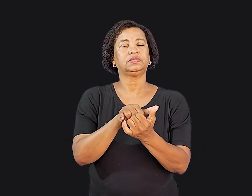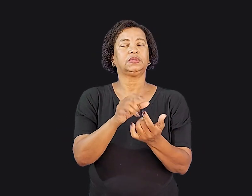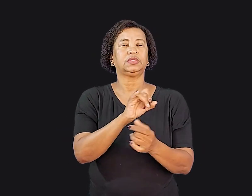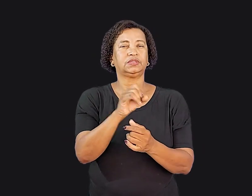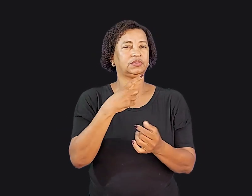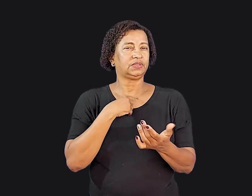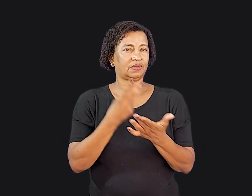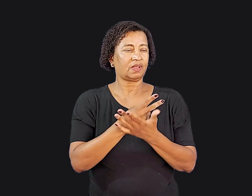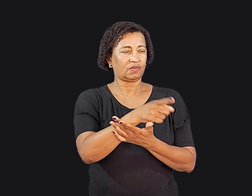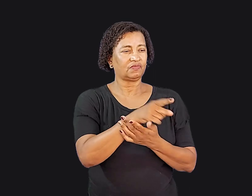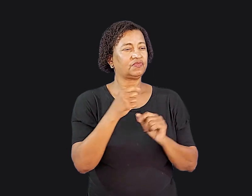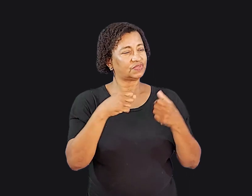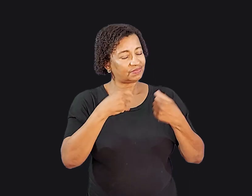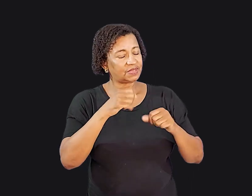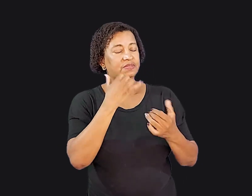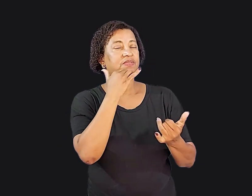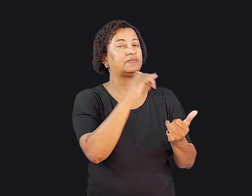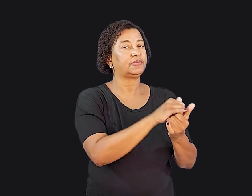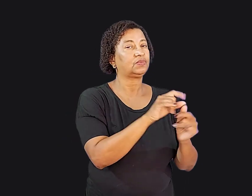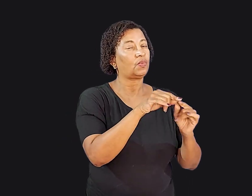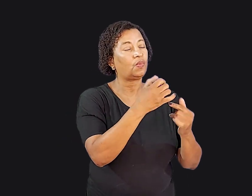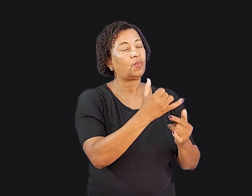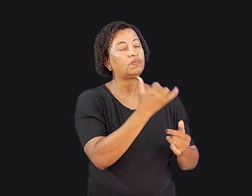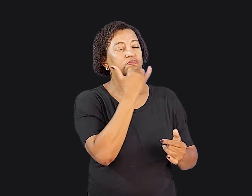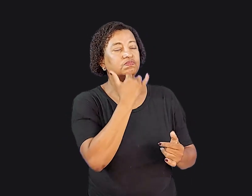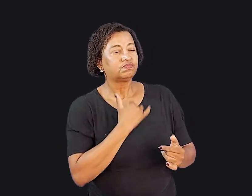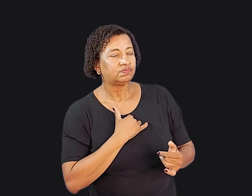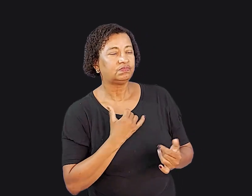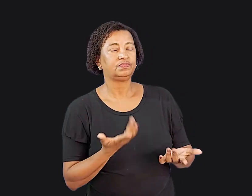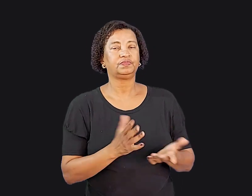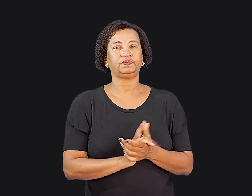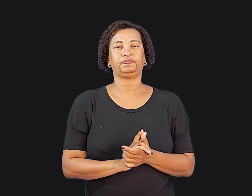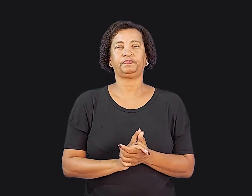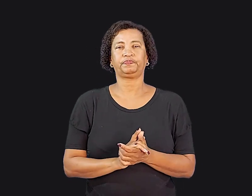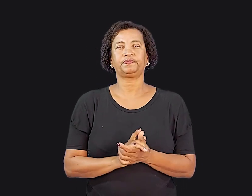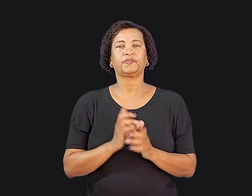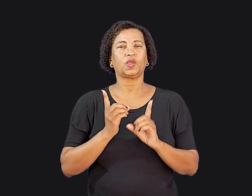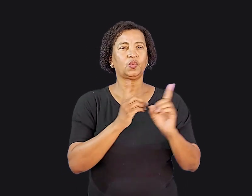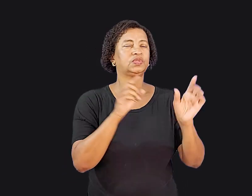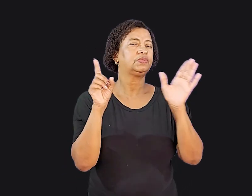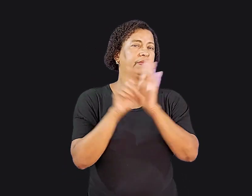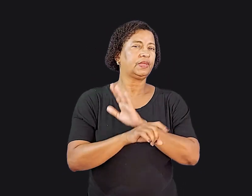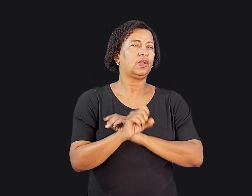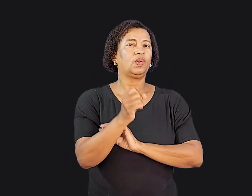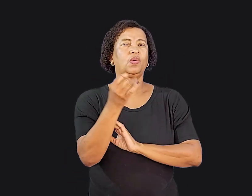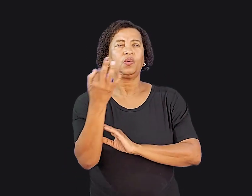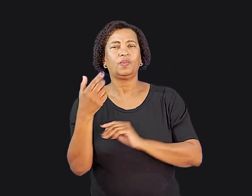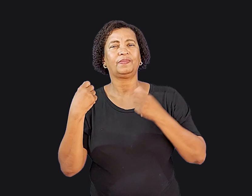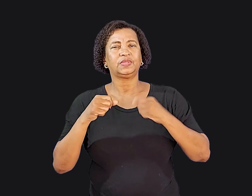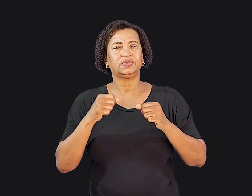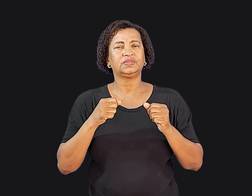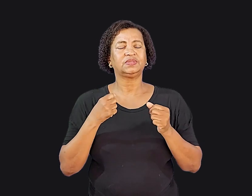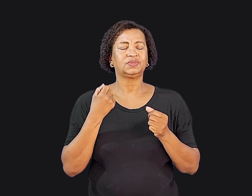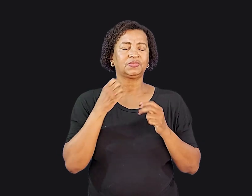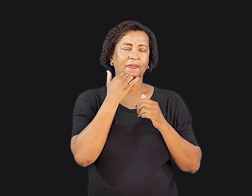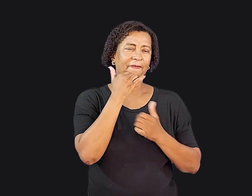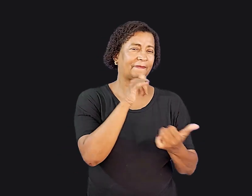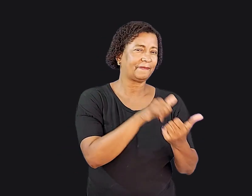a responsabilidade de perdoá-lo. Um dos discípulos perguntou: "Senhor, quantas vezes deverei perdoar a meu irmão quando ele